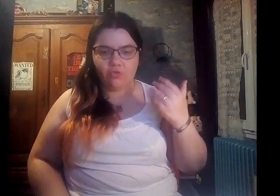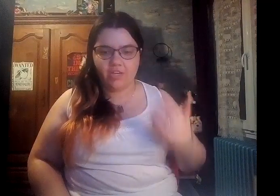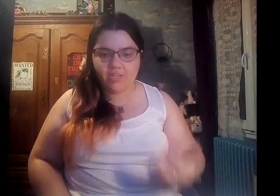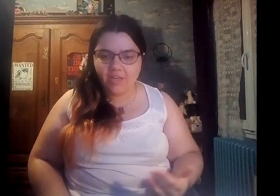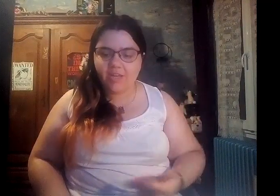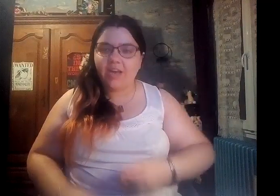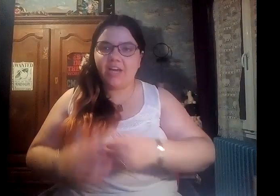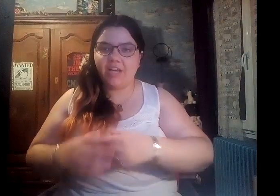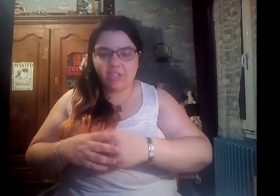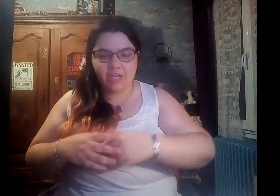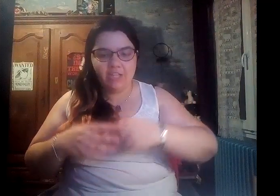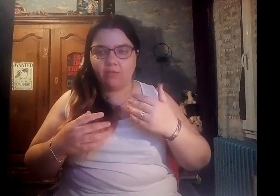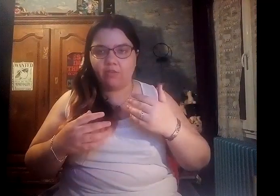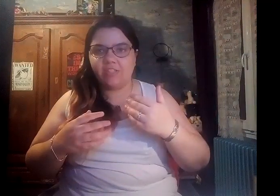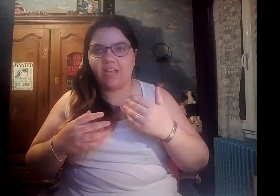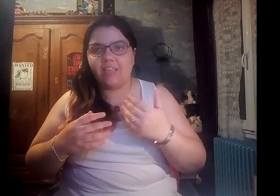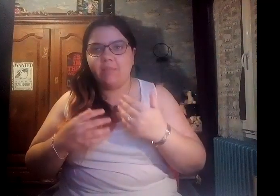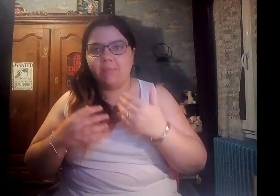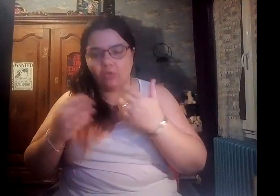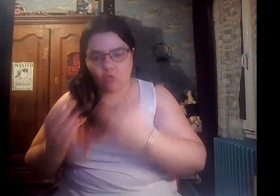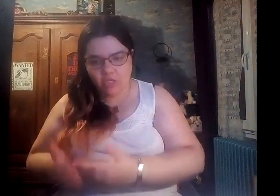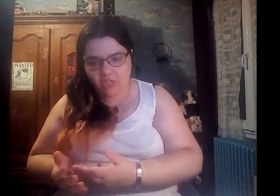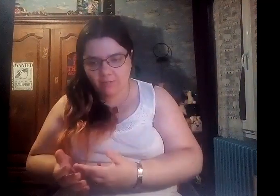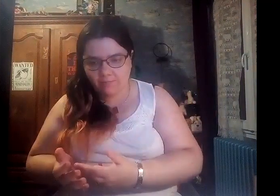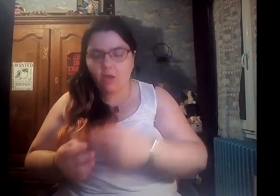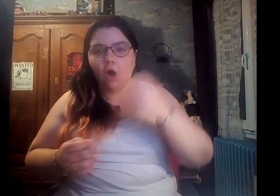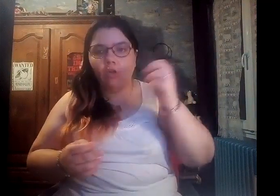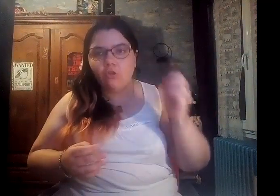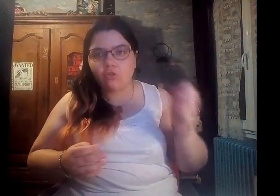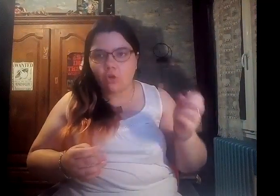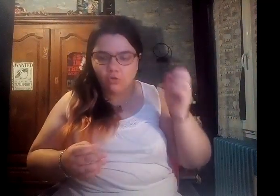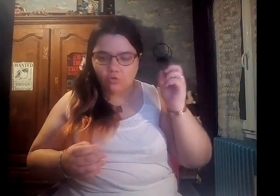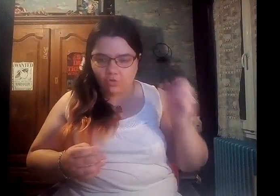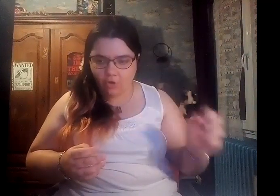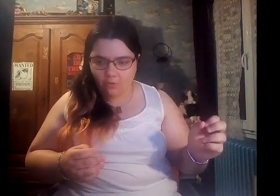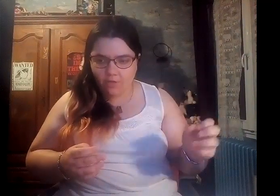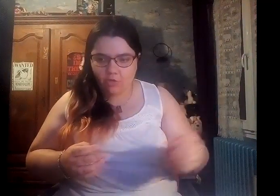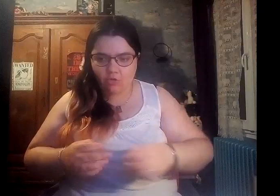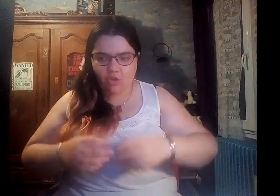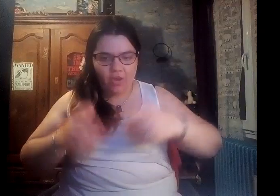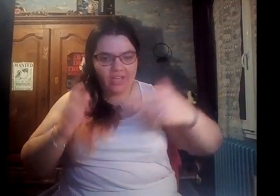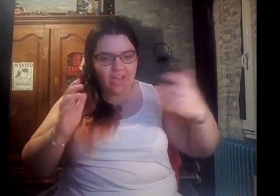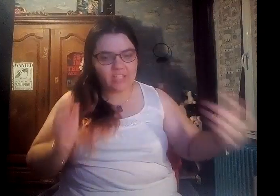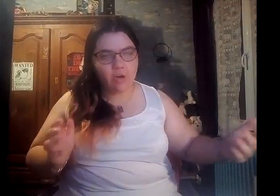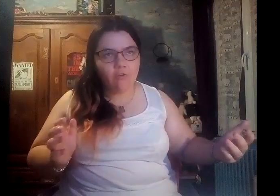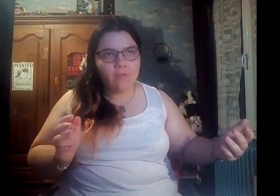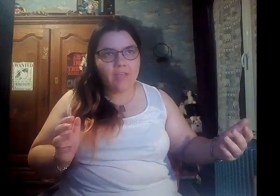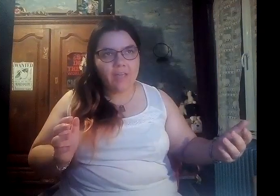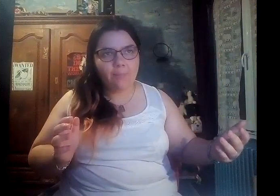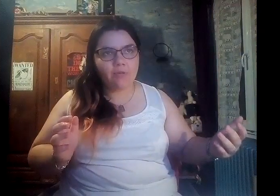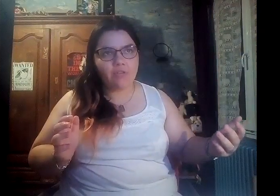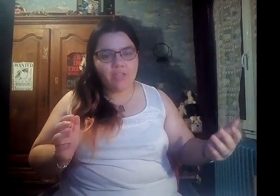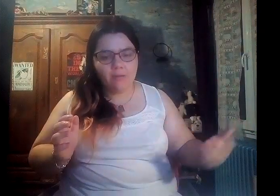Kelly caché dans un animatronique en entrant dedans tout en écrasant et potentiellement